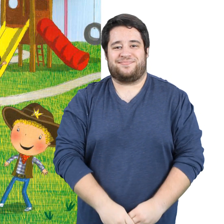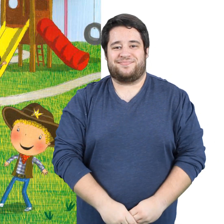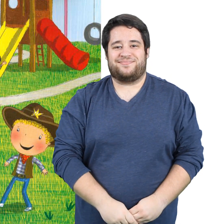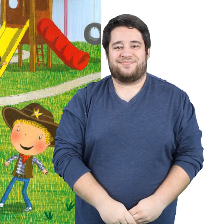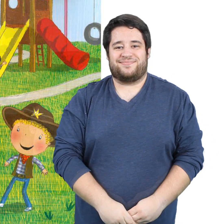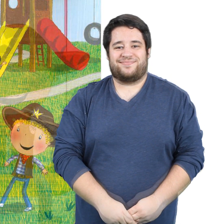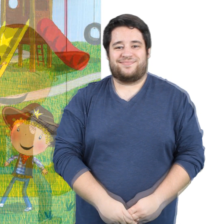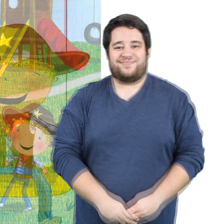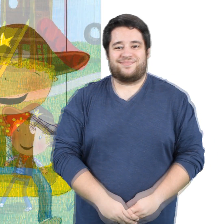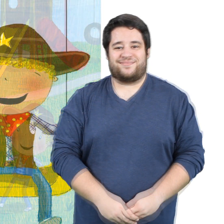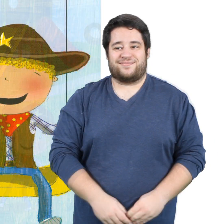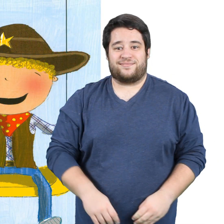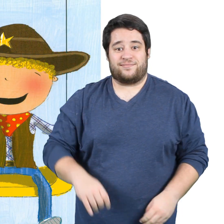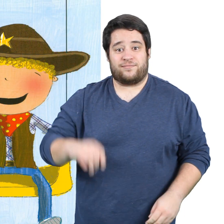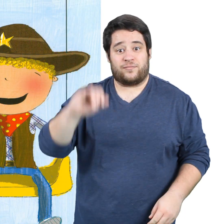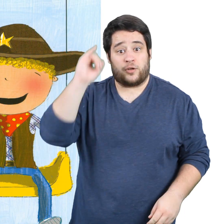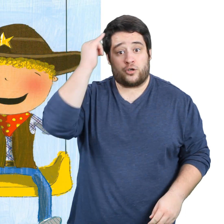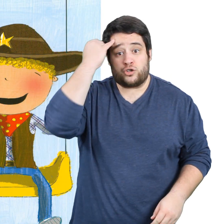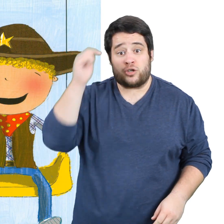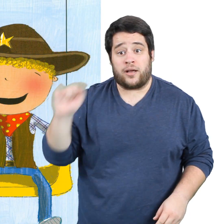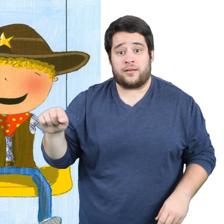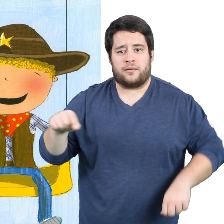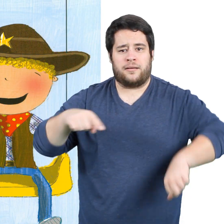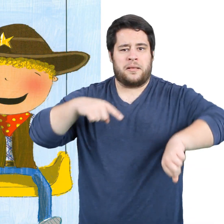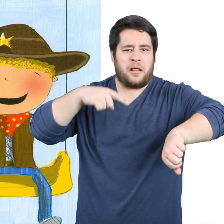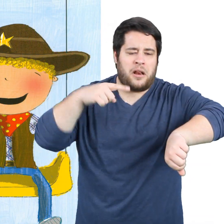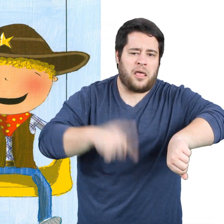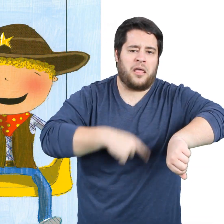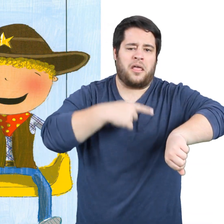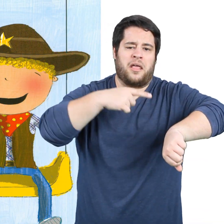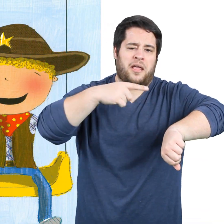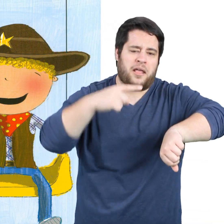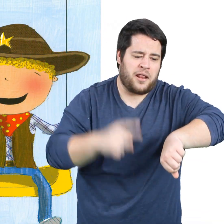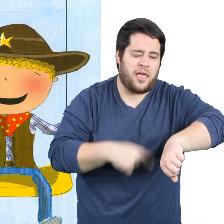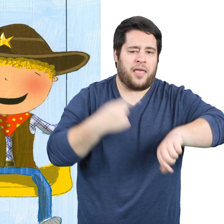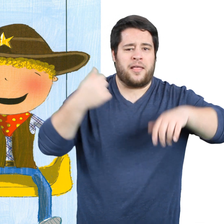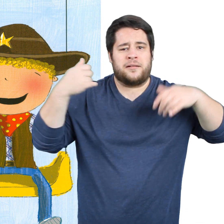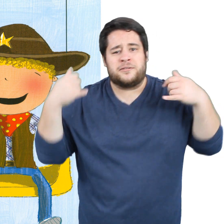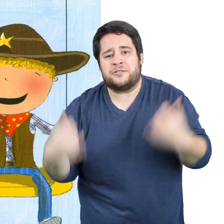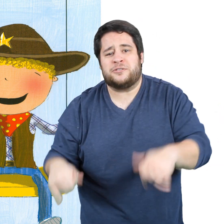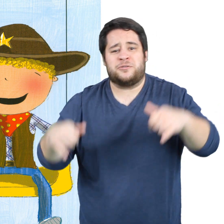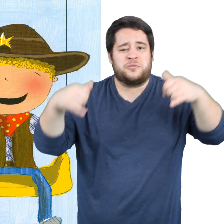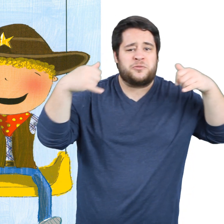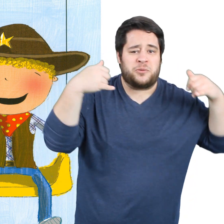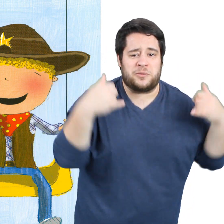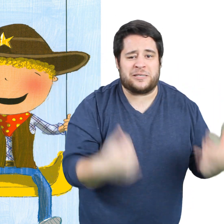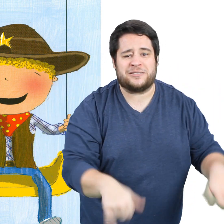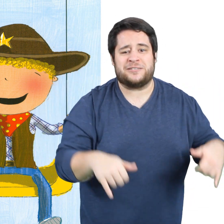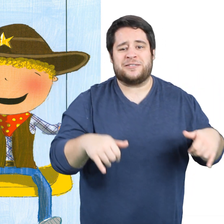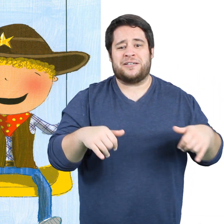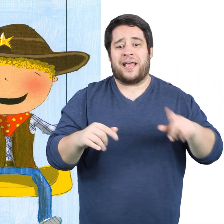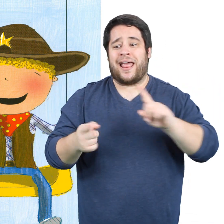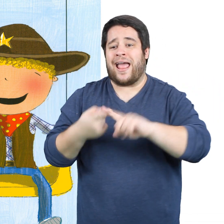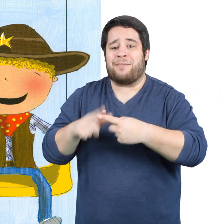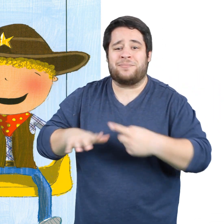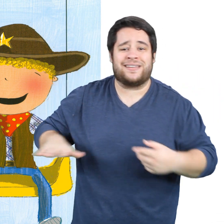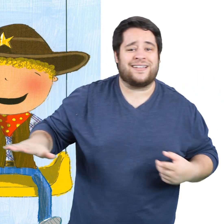d'ennui. Jack passa maintenant son temps à jouer avec les copains et à rigoler.